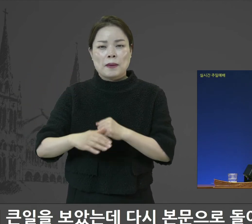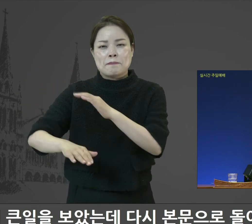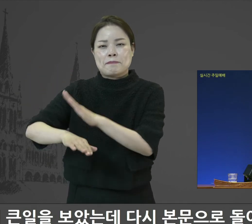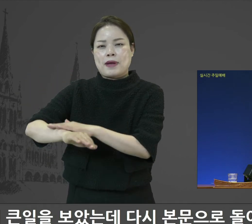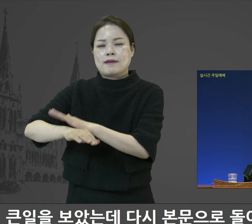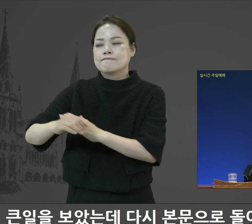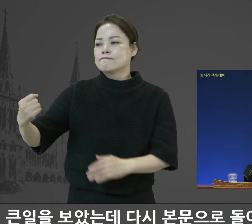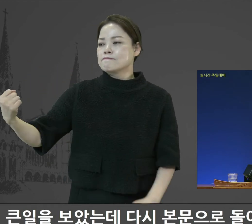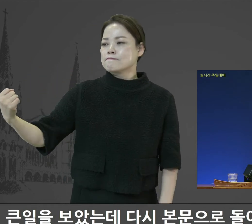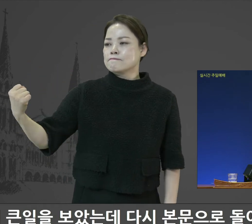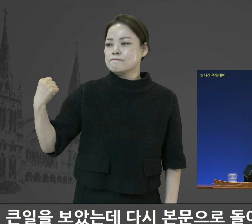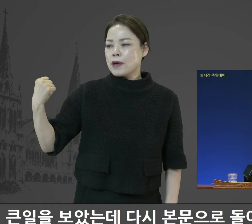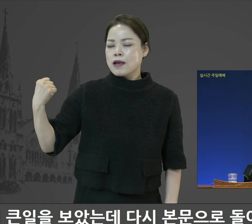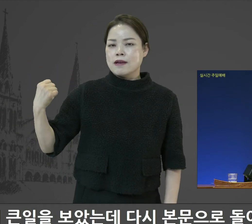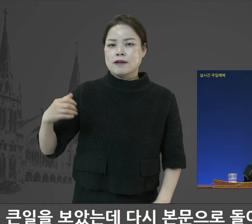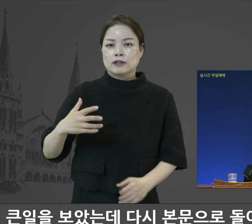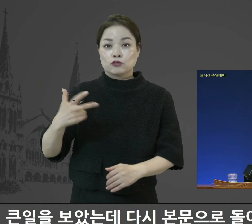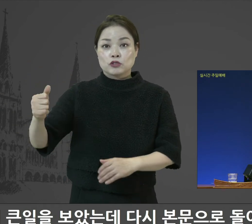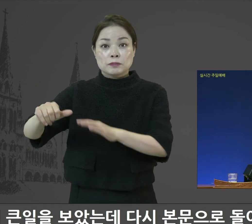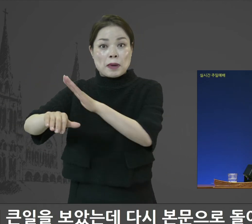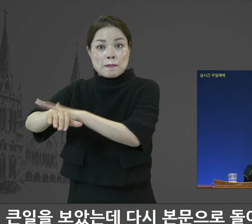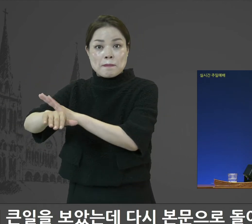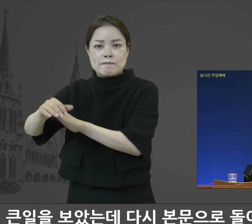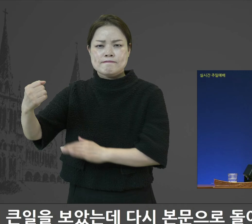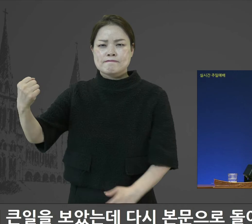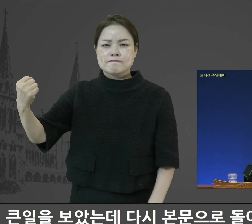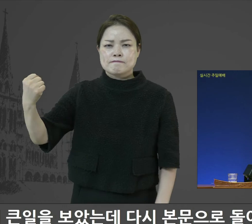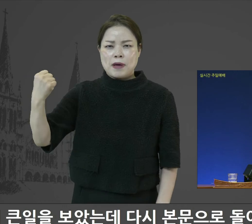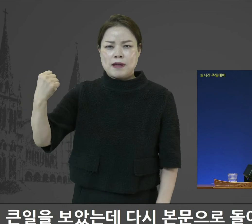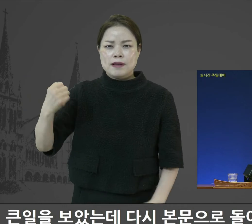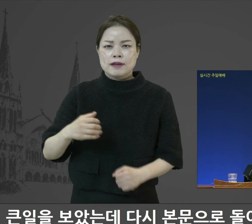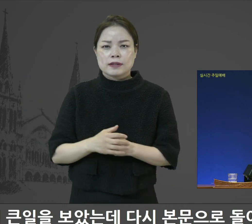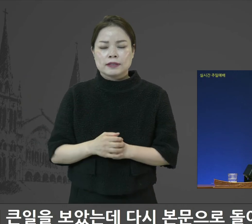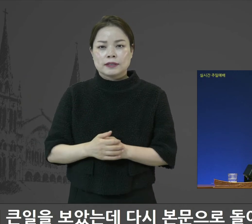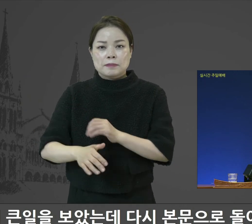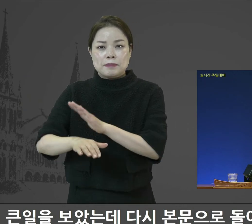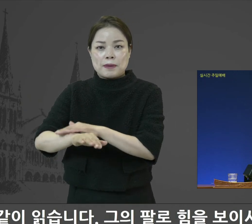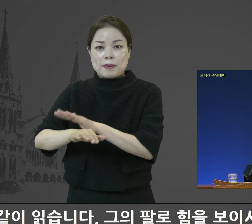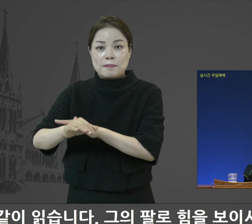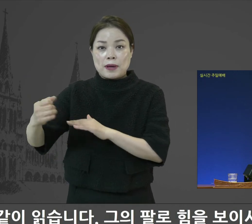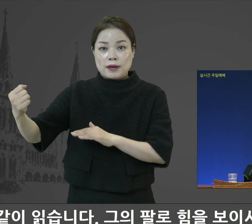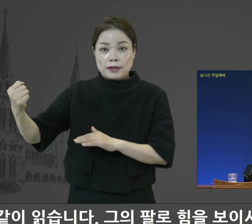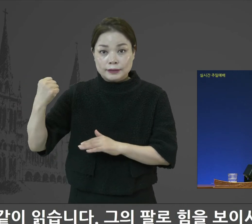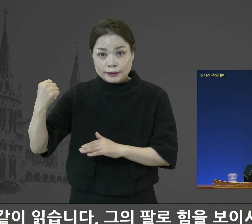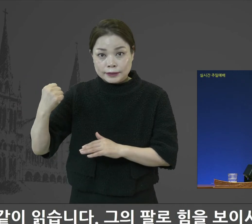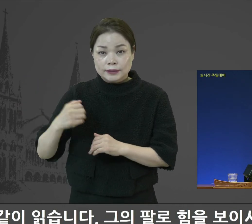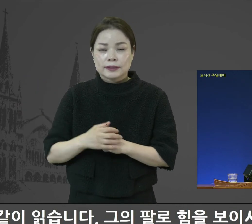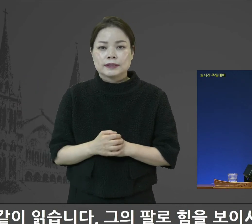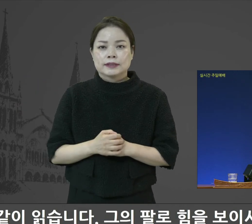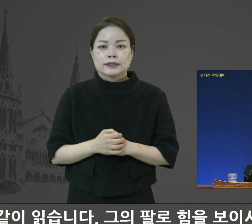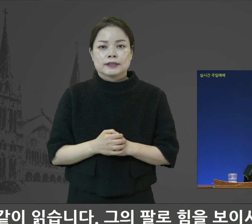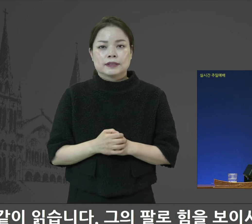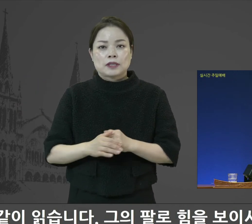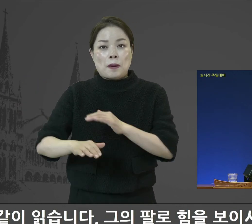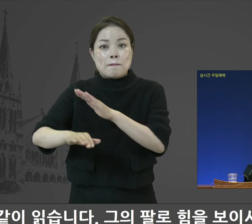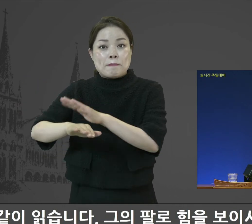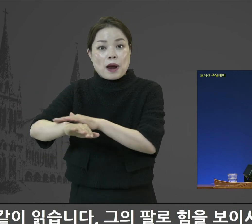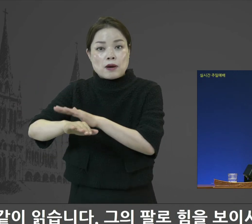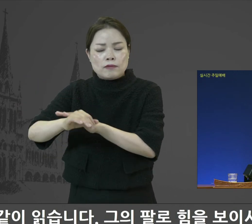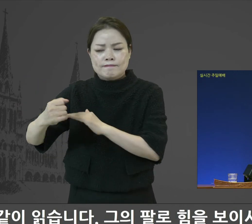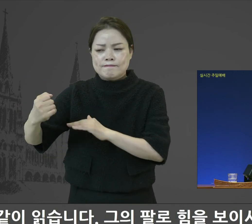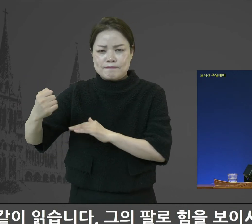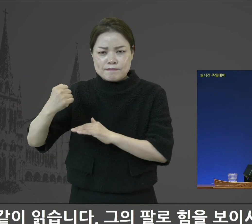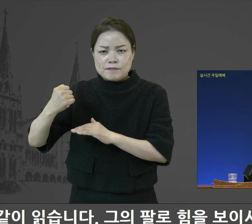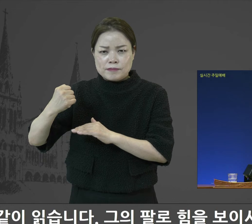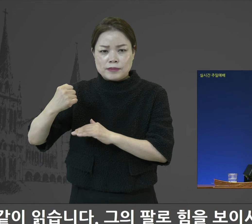행하십니다. 주님의 팔로 행하십니다. 주님이 큰일을 행하시는 것을 팔로